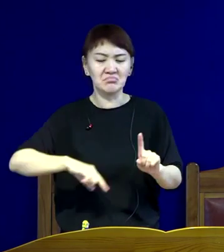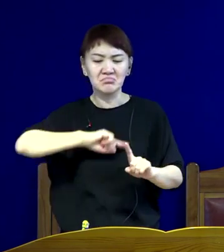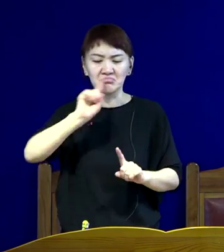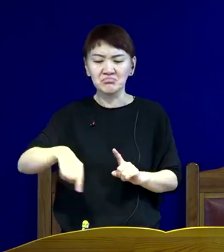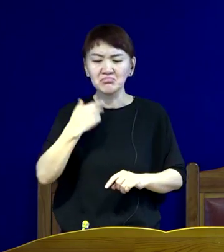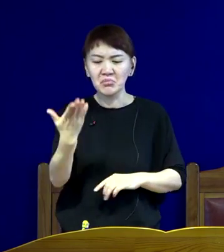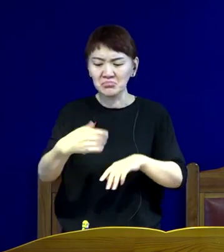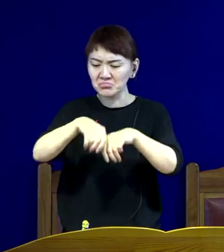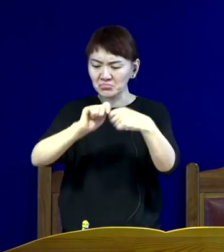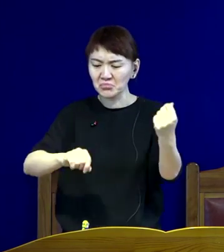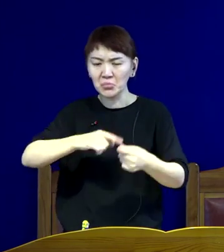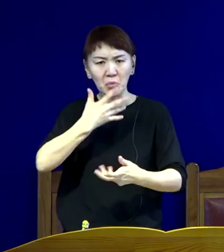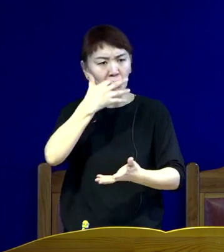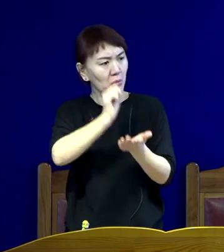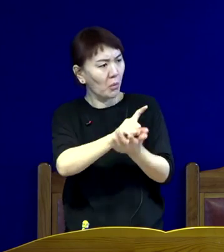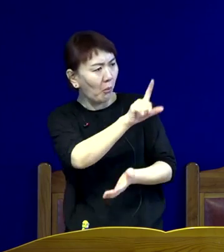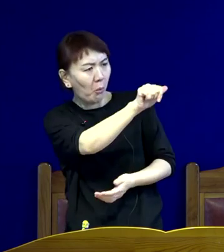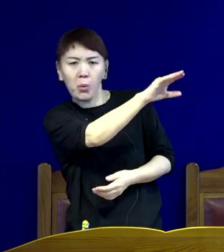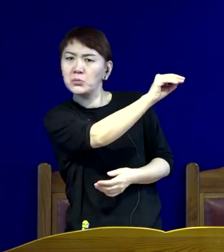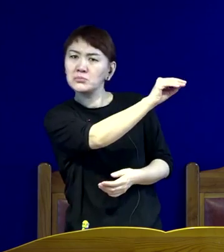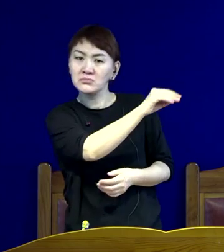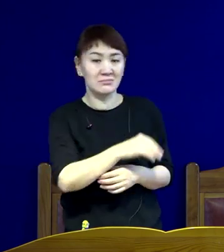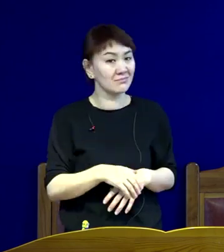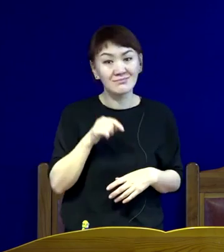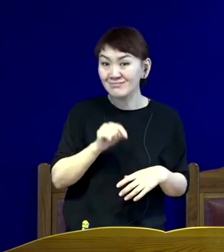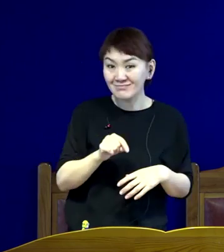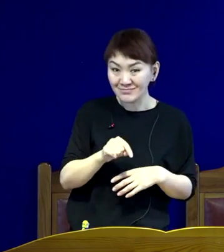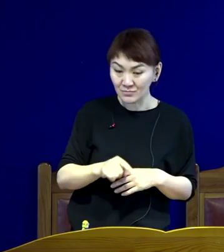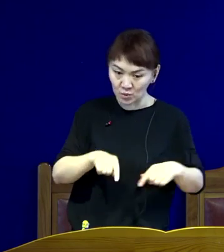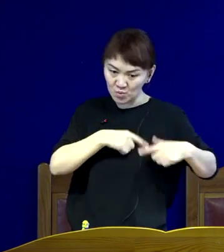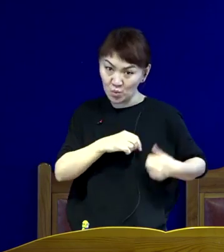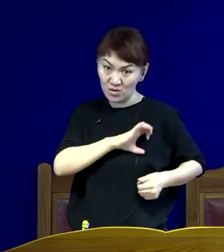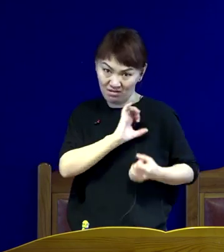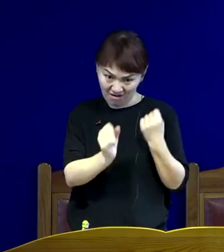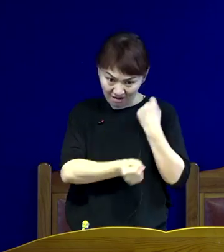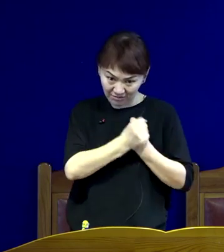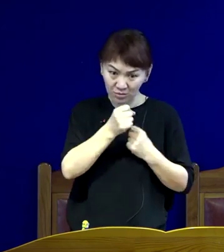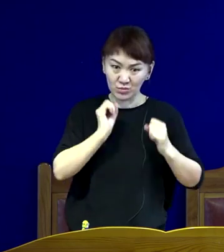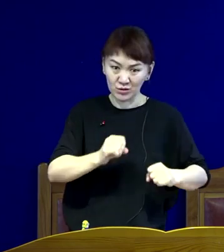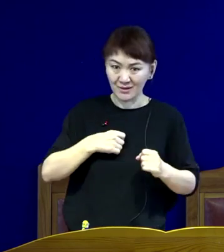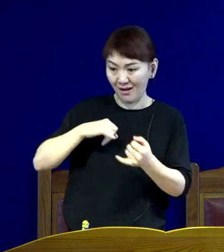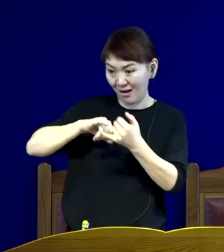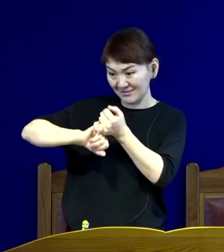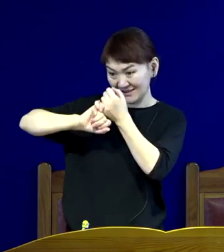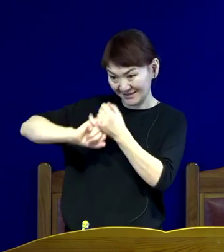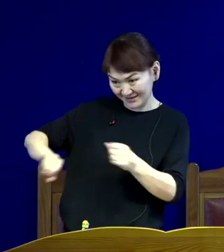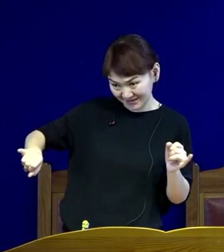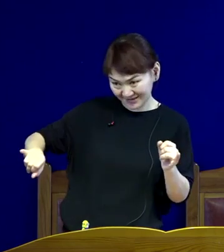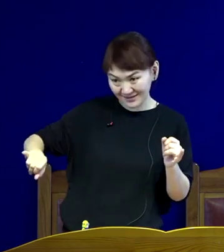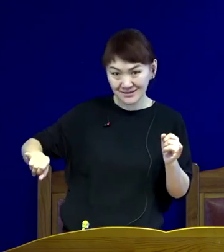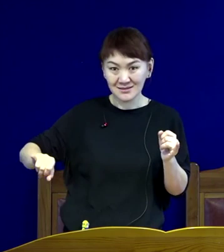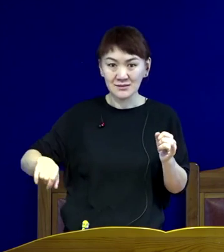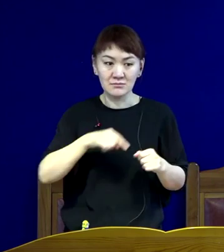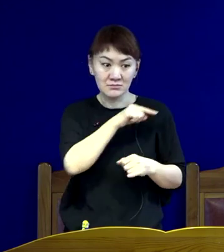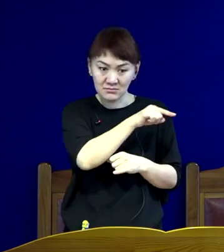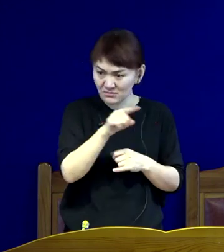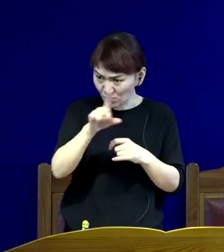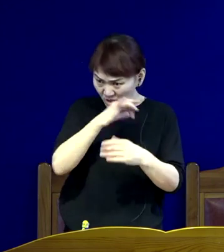юм бэ гэхэд тэр тэдэнд зүрхний чинь хатуугаас болж эхнэрээс салхийг Мойсе танарт зөвшөөрсөн